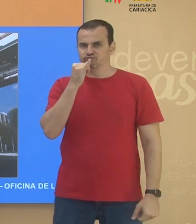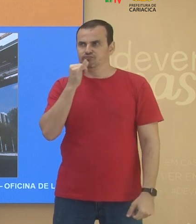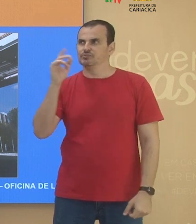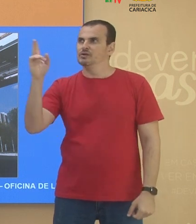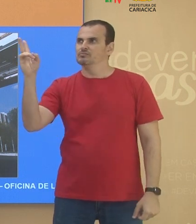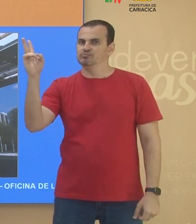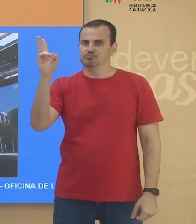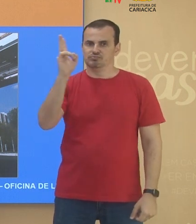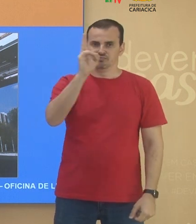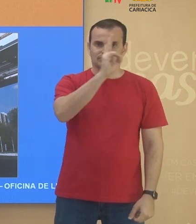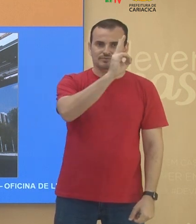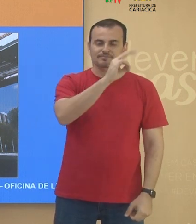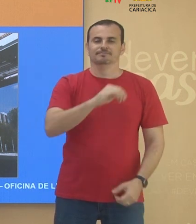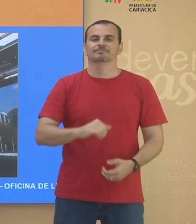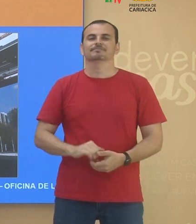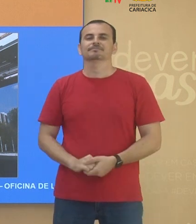Ônibus elétrico.